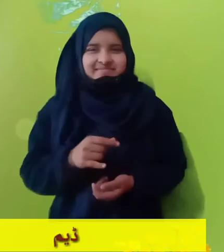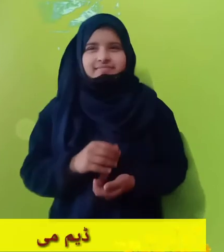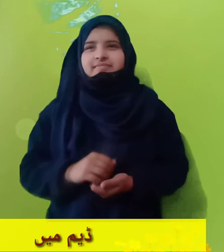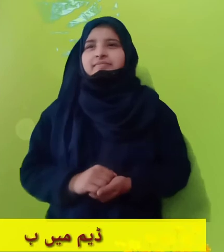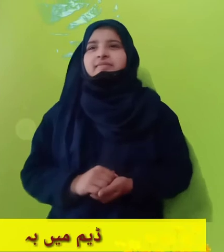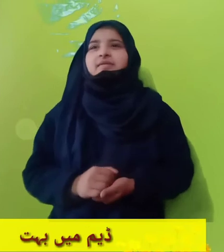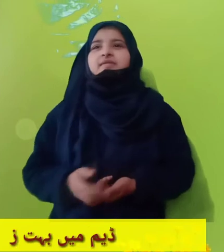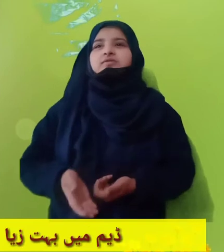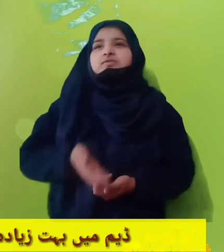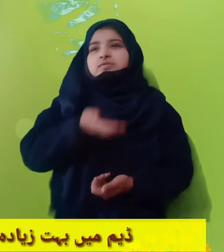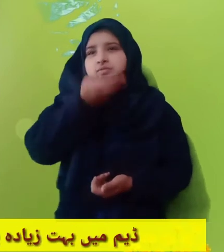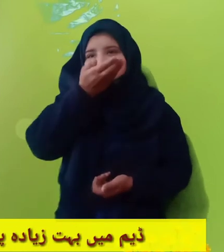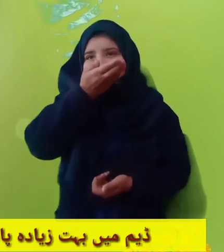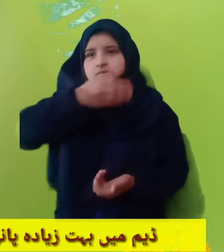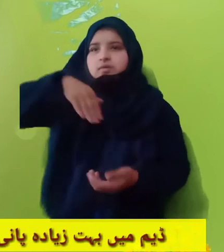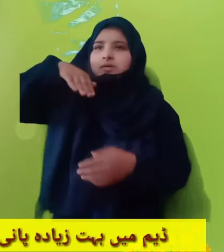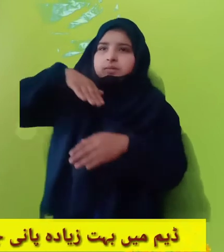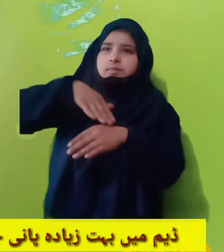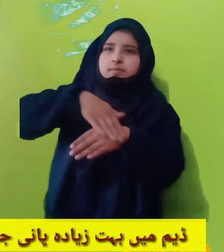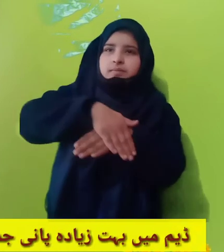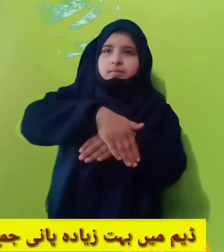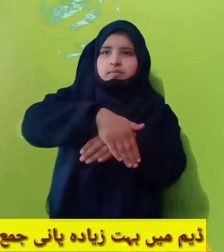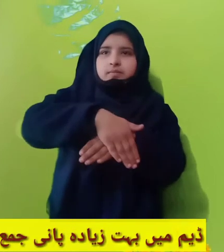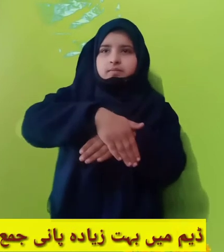अच्छा जी, डैम,